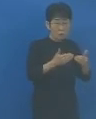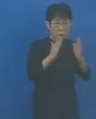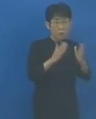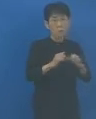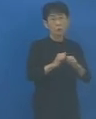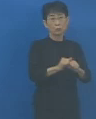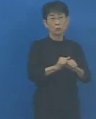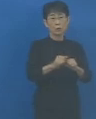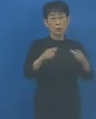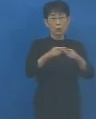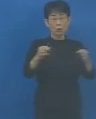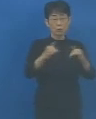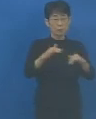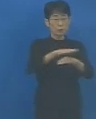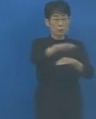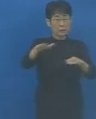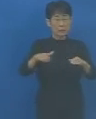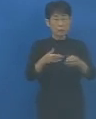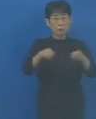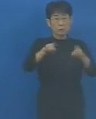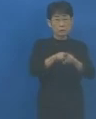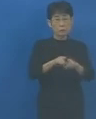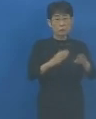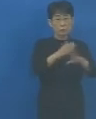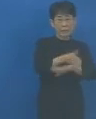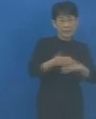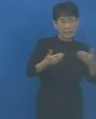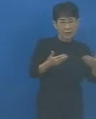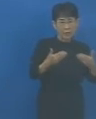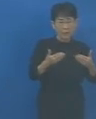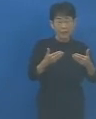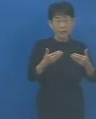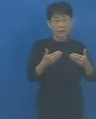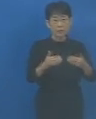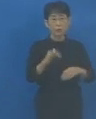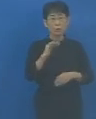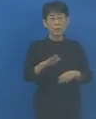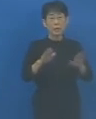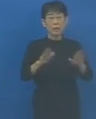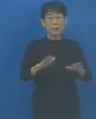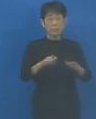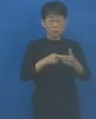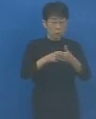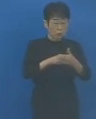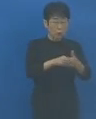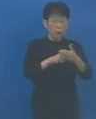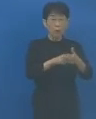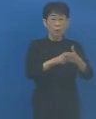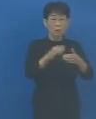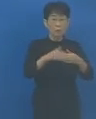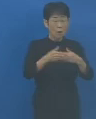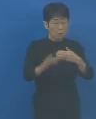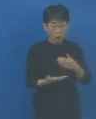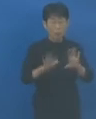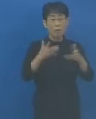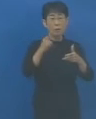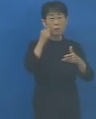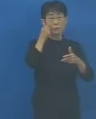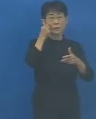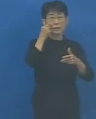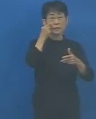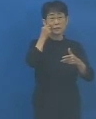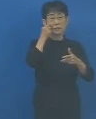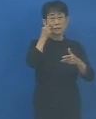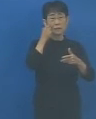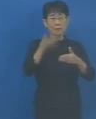なければならない。まあ、そういう意味で一日たりともこの努力を開けるわけにはならず、